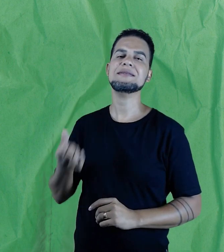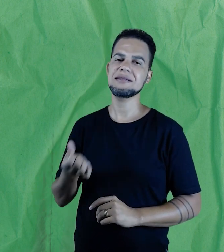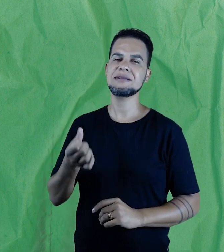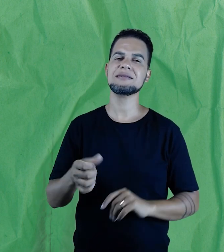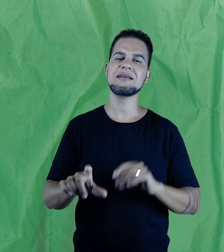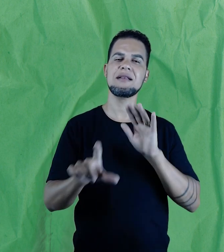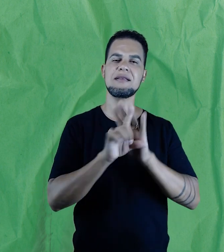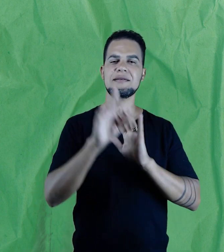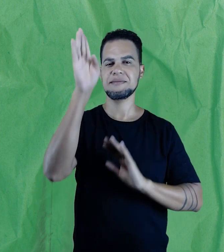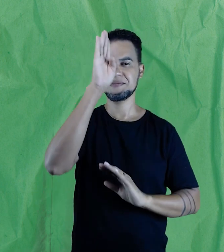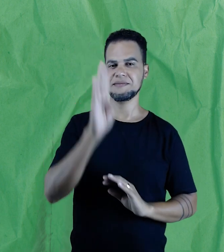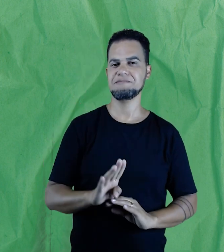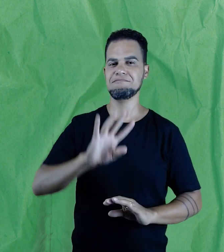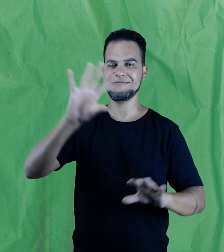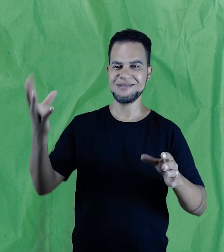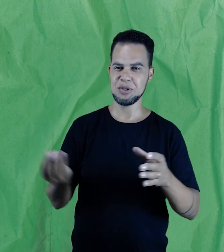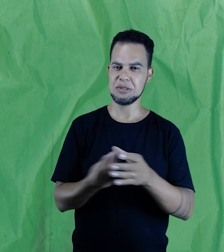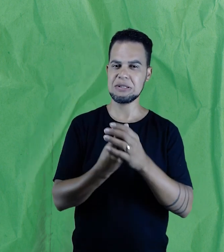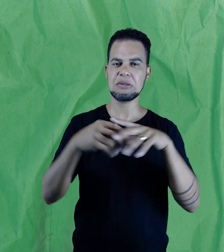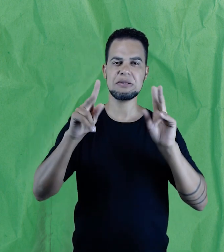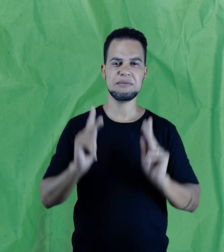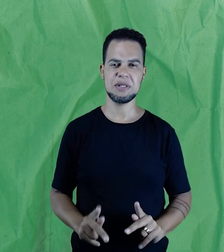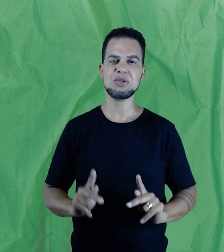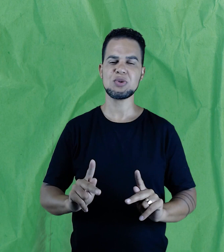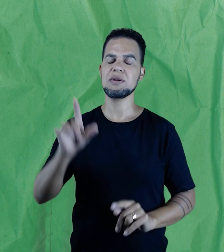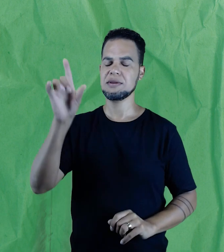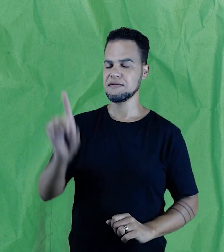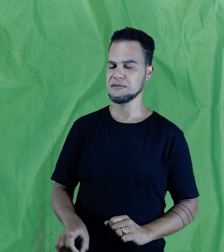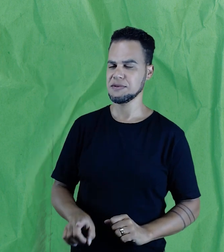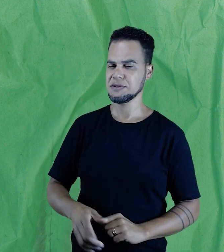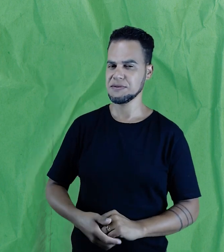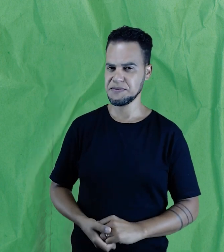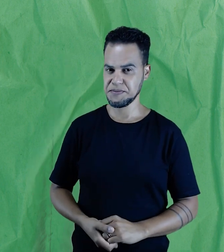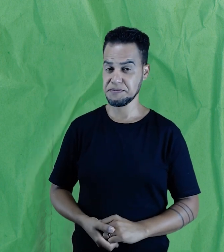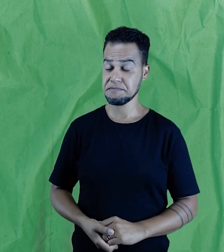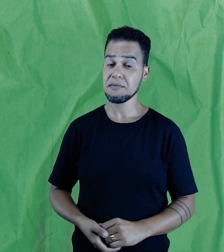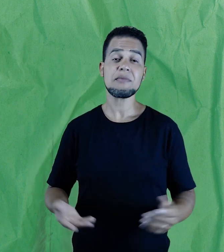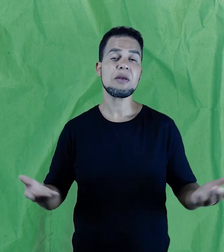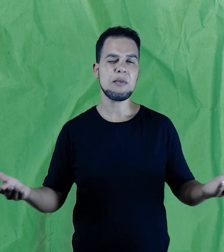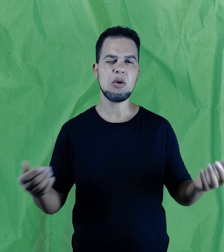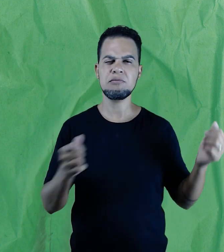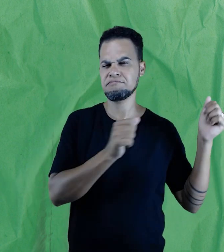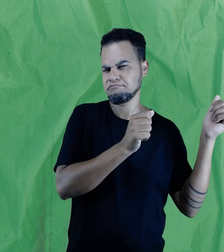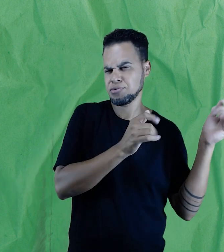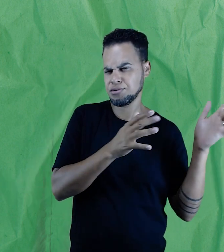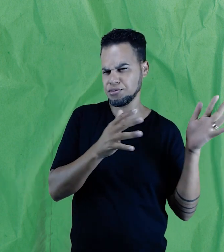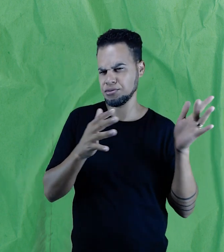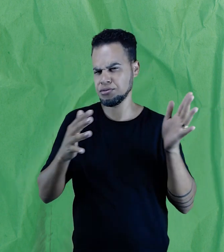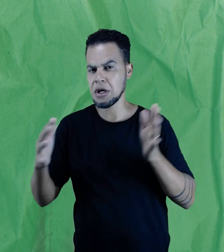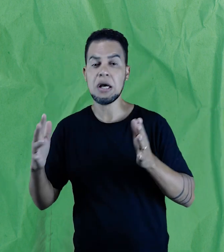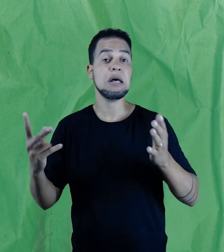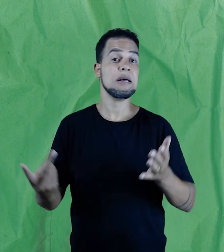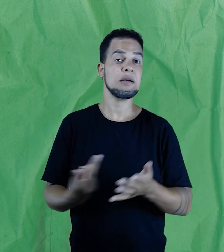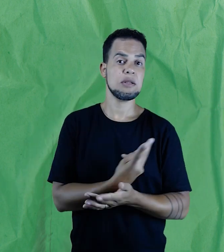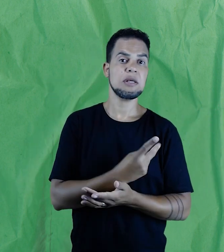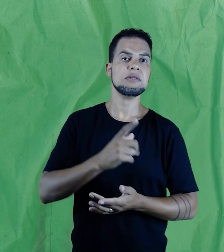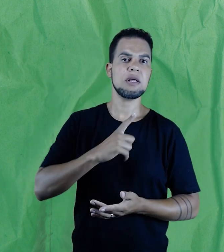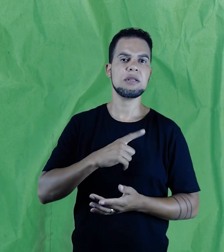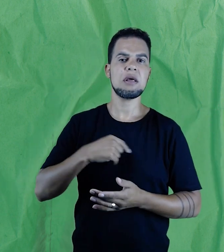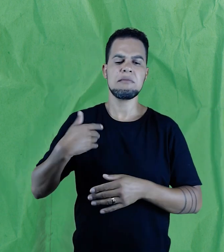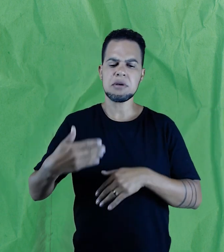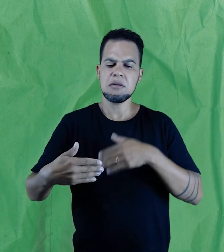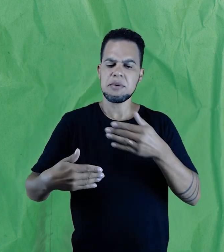13.146, que é a Lei Brasileira de Inclusão da Pessoa com Deficiência. Bom, ao decorrer desse tempo, existem